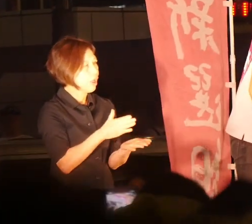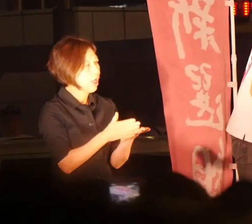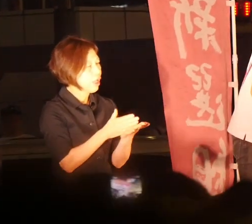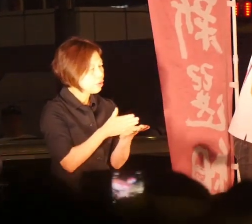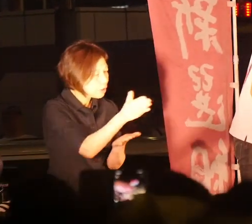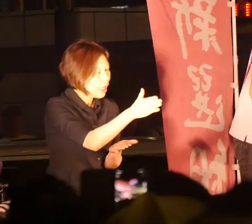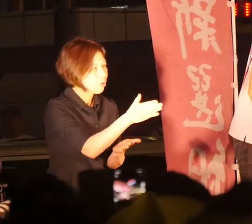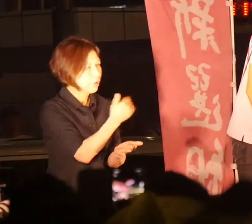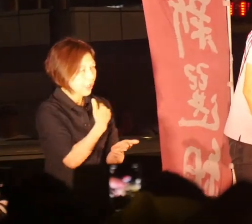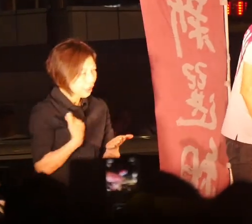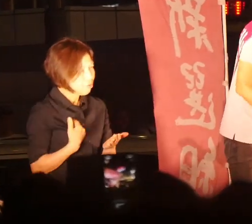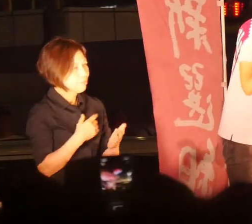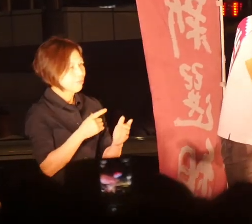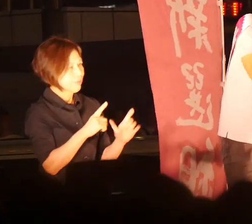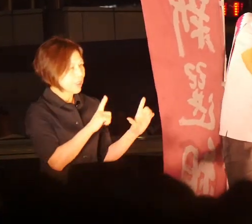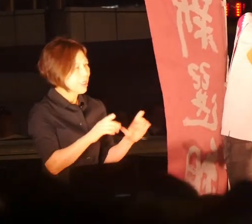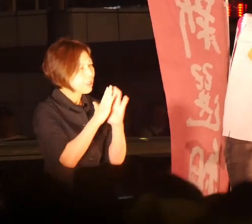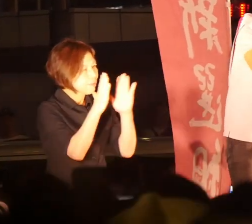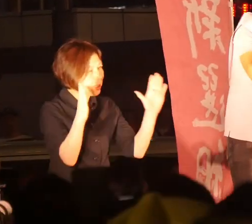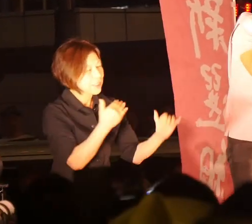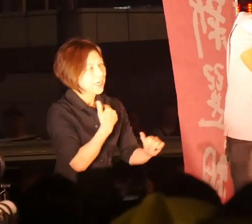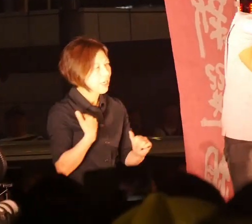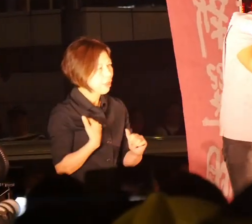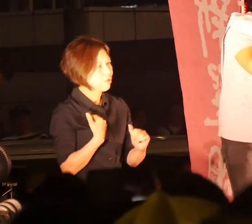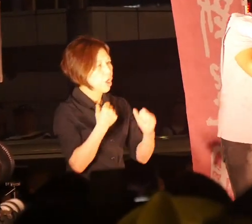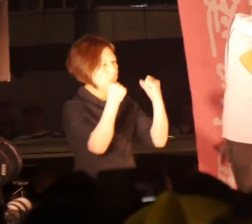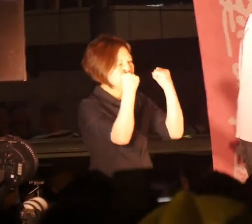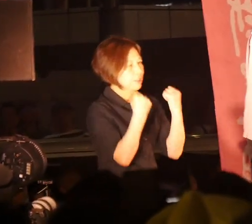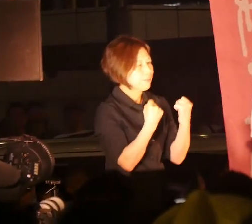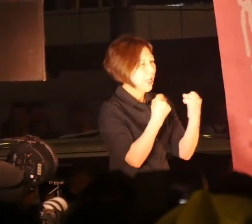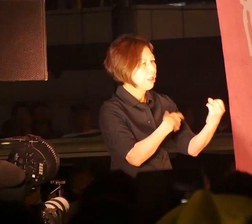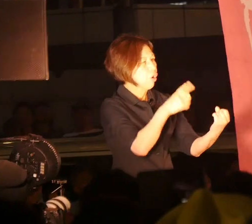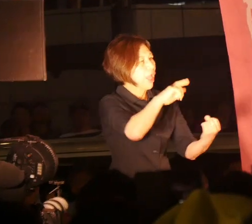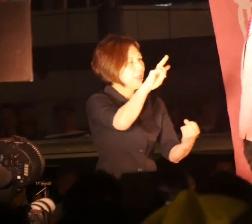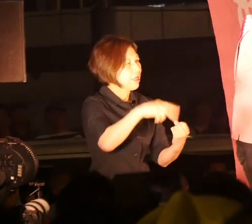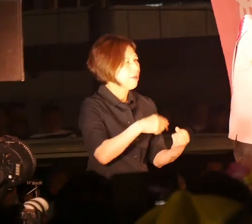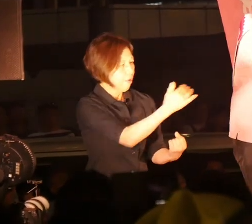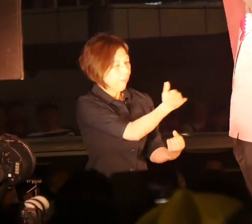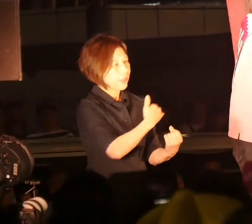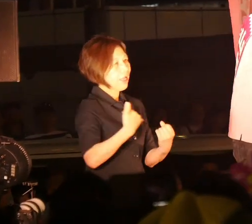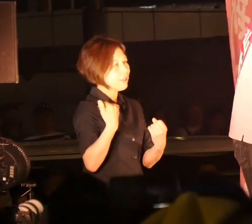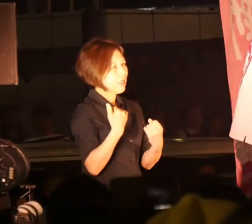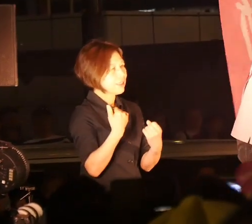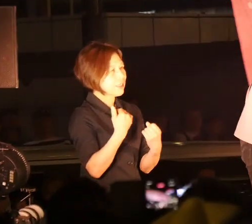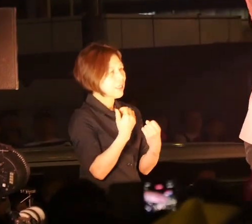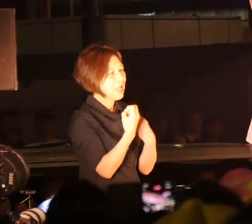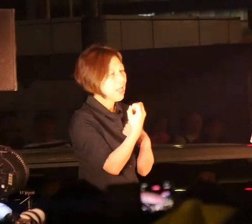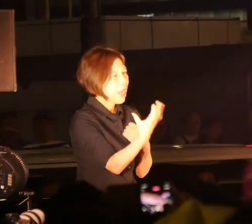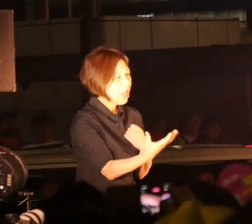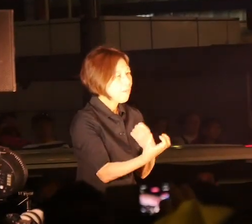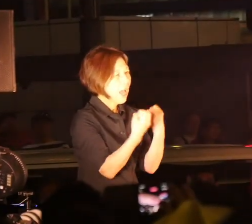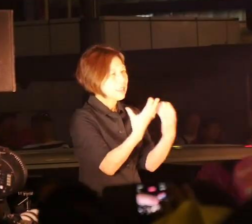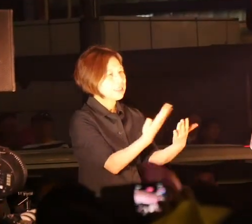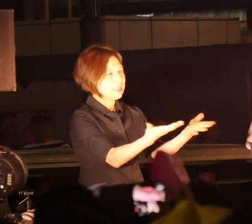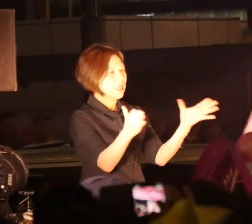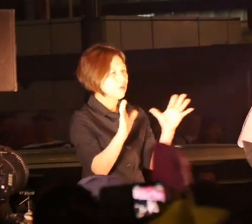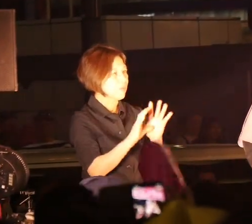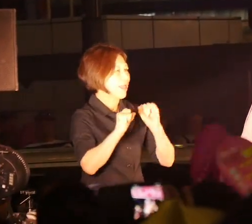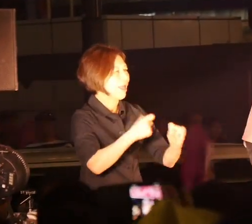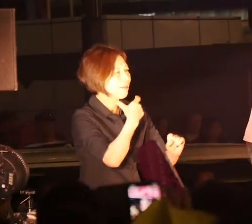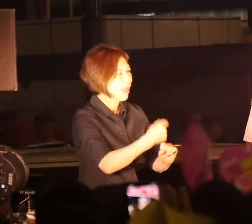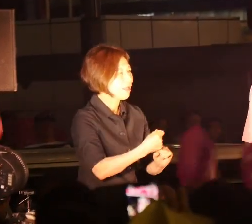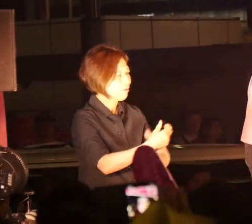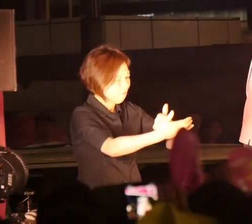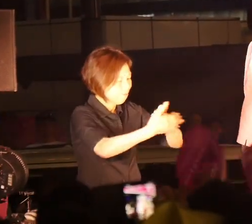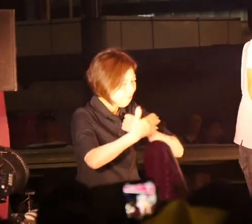切れるじゃないですか。何よりも住まいを権利ってことは、私たち令和新選組はやっていきたい。力を